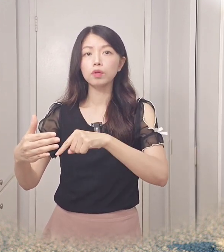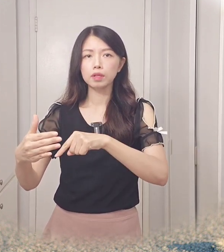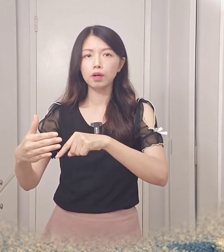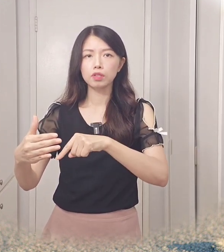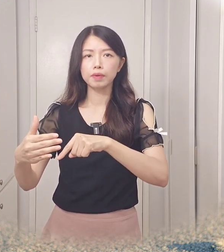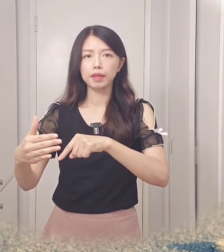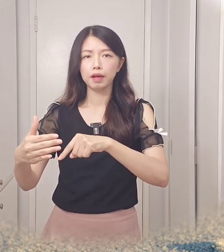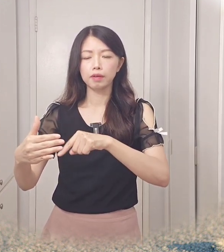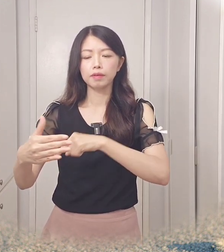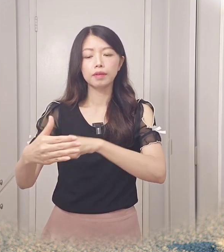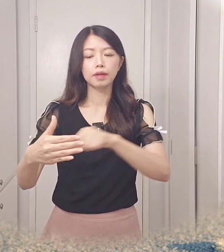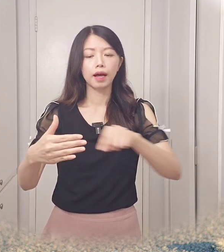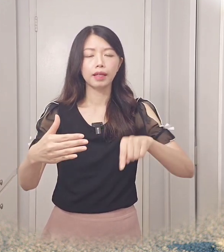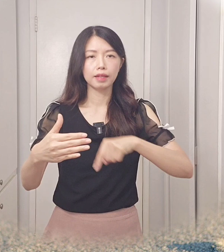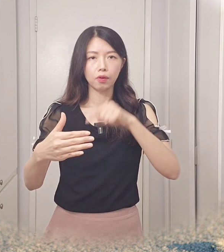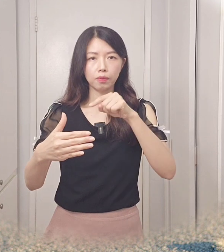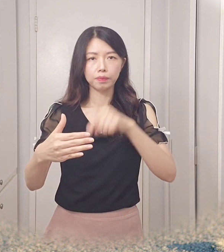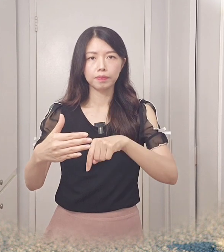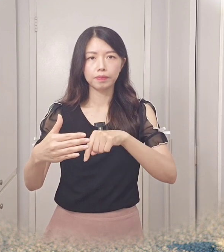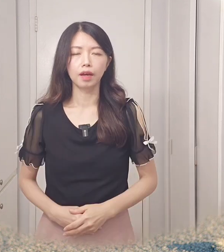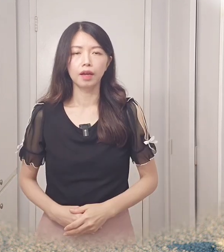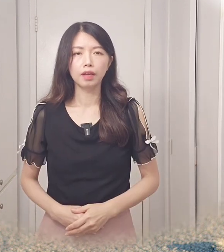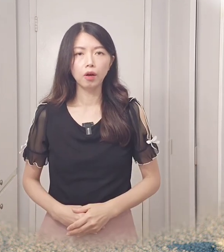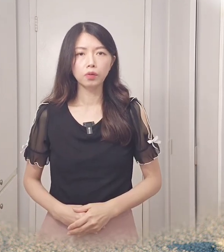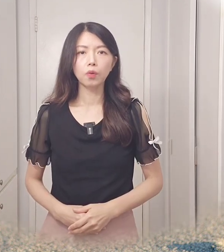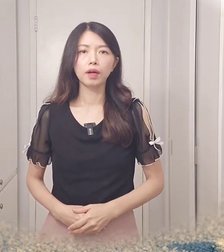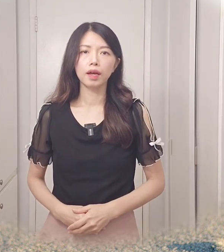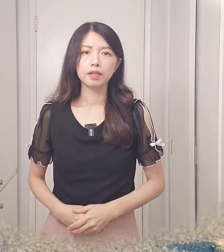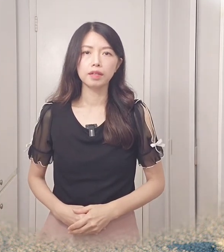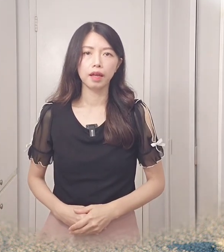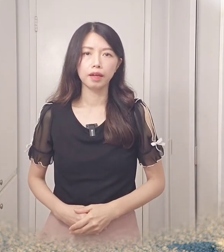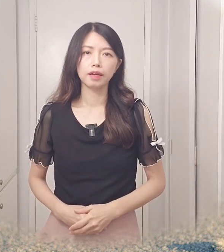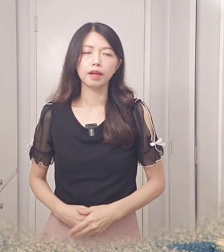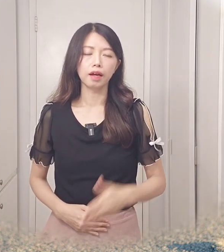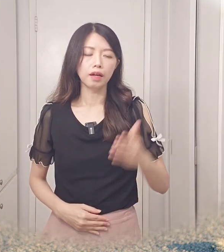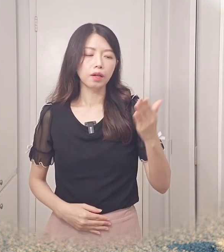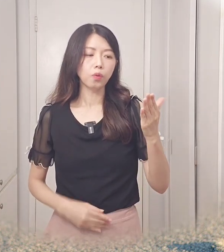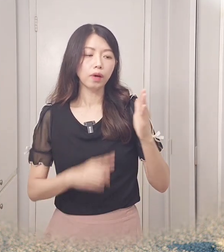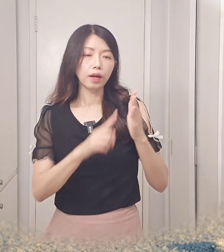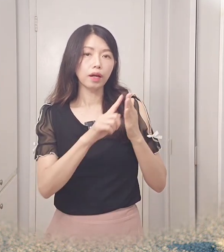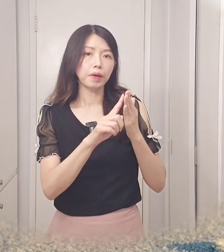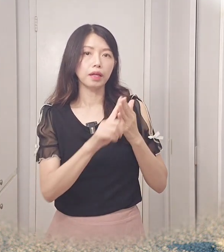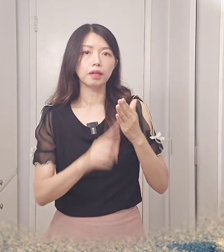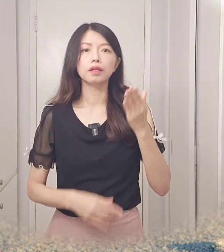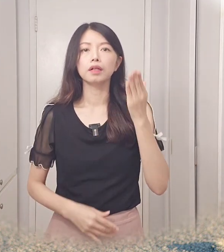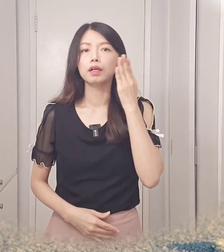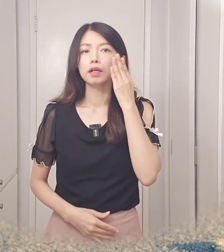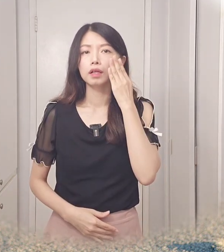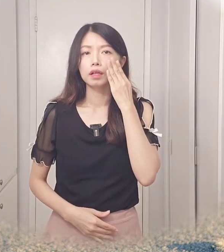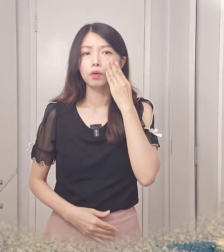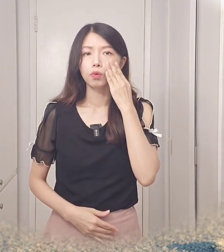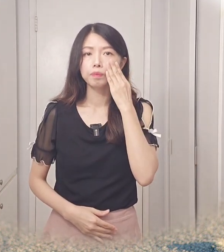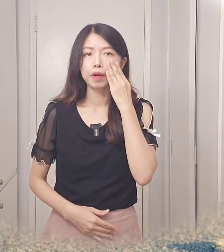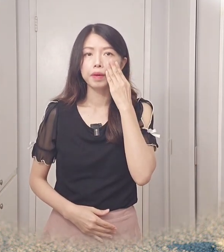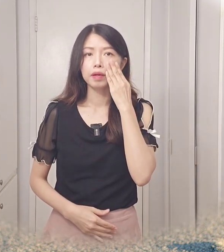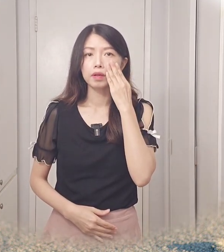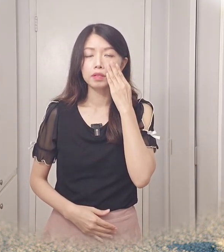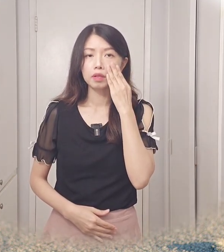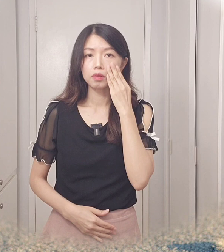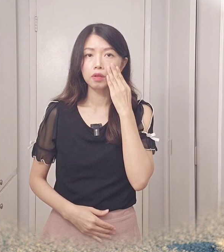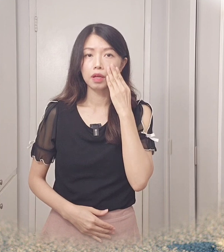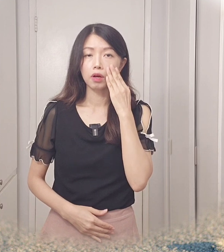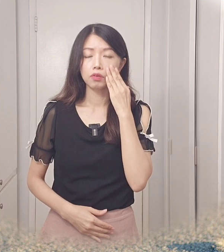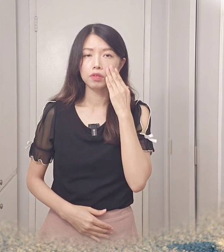가운데를 콕 찍어주시면 돼요. 안에서. 형통하게 하시네. 손가락 바닥을 이 오른뺨에